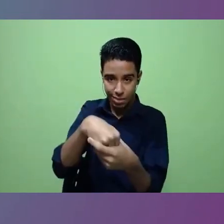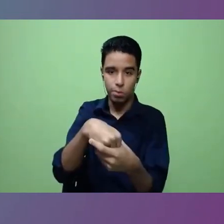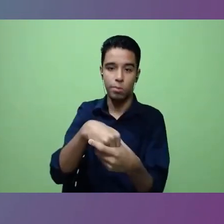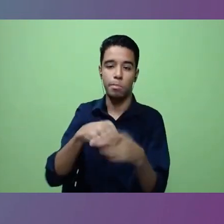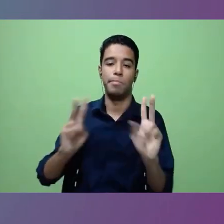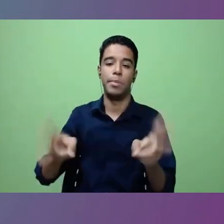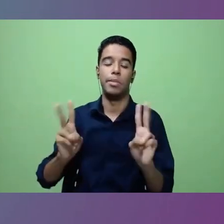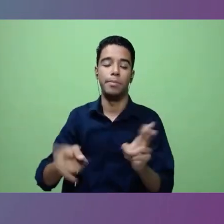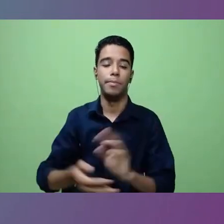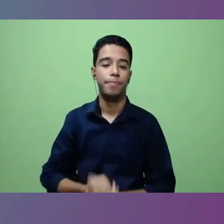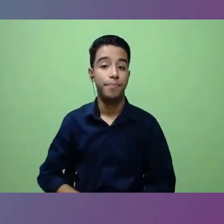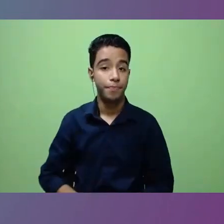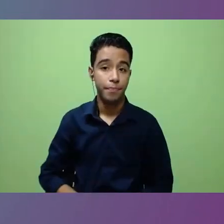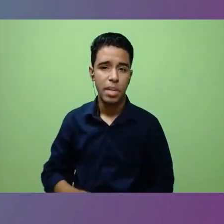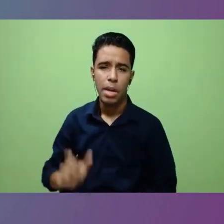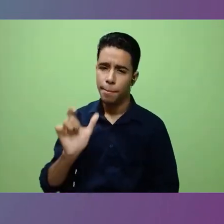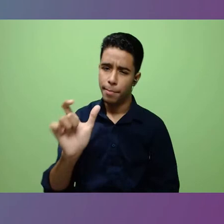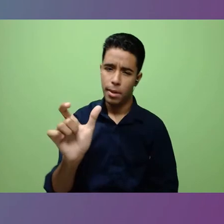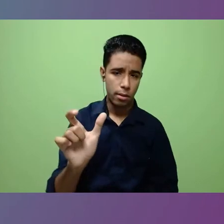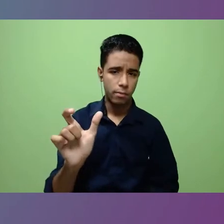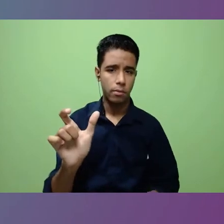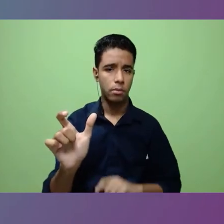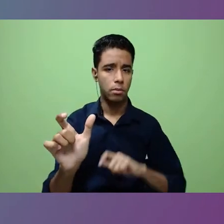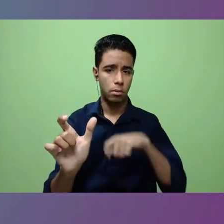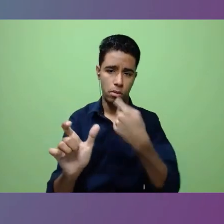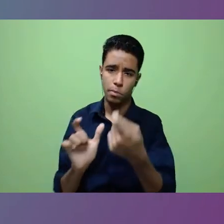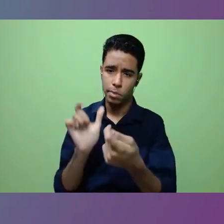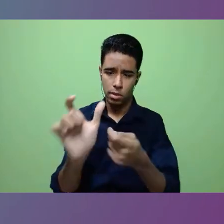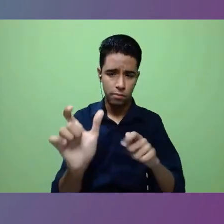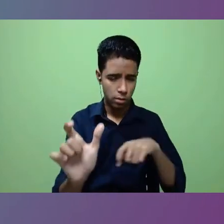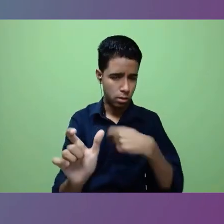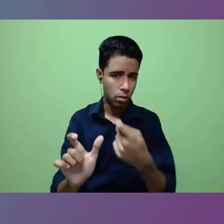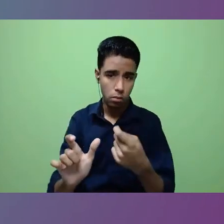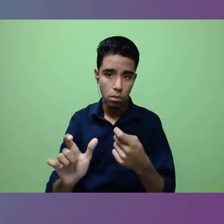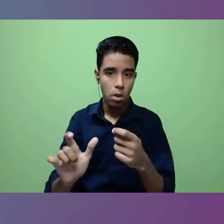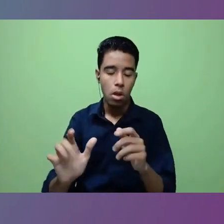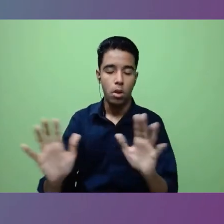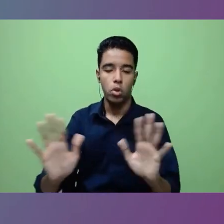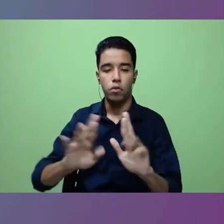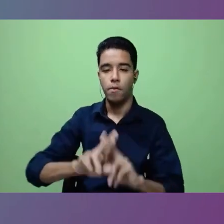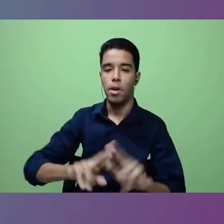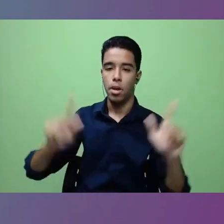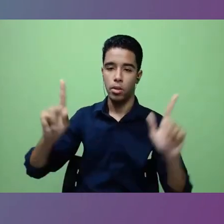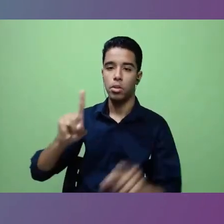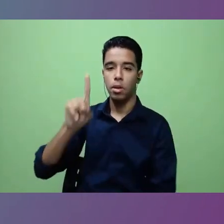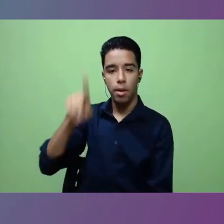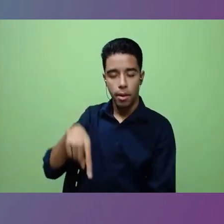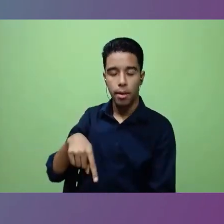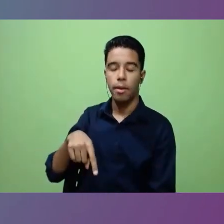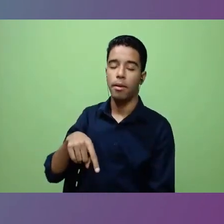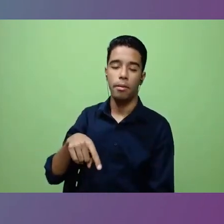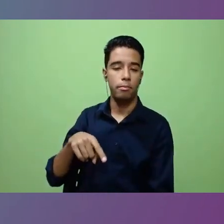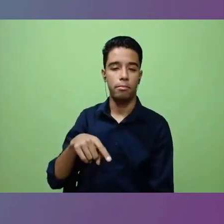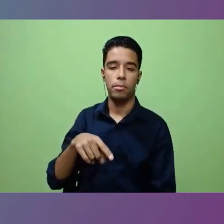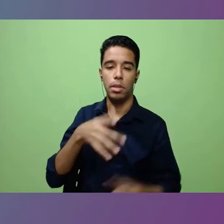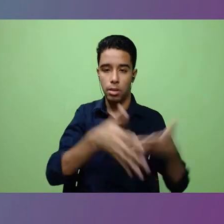por palavra, eu estou levando em consideração a estrutura da Libras. Como eu falei para vocês no exemplo lá na aula de